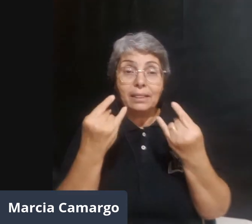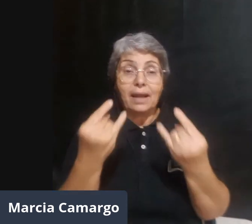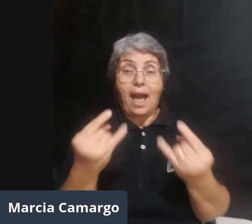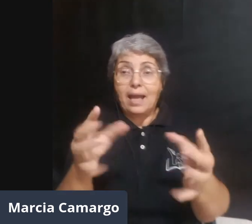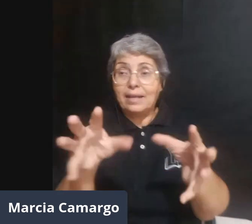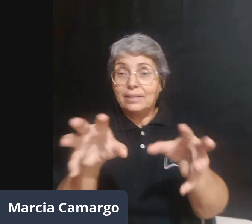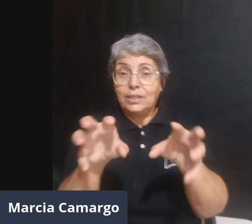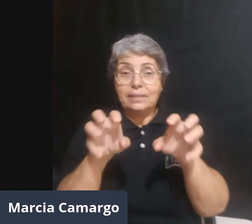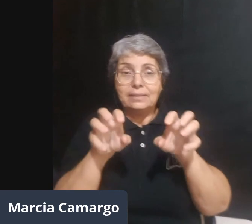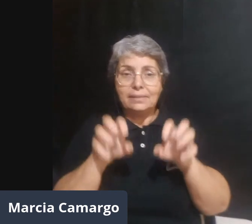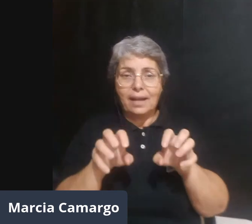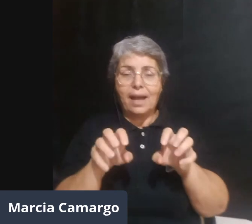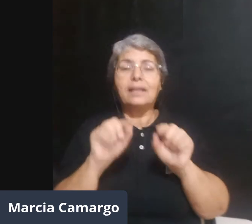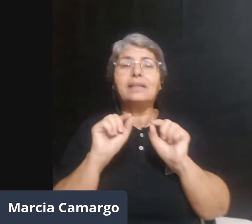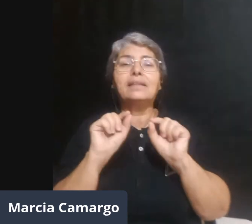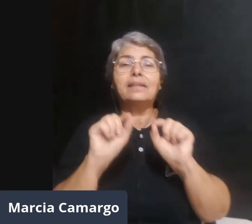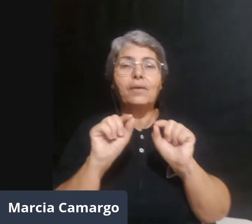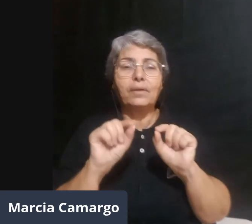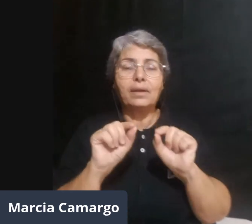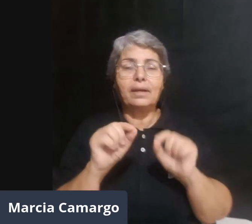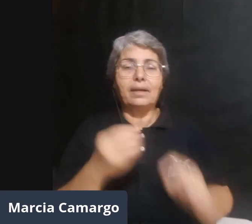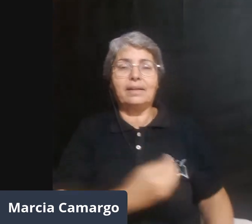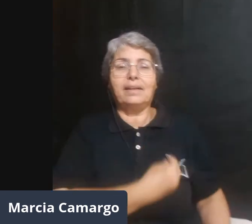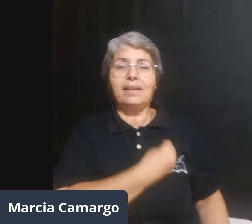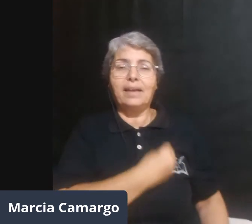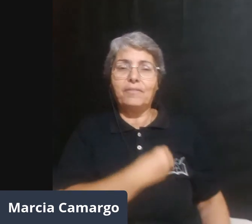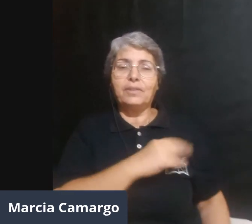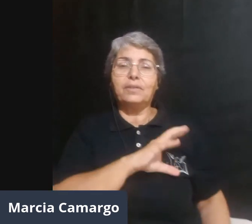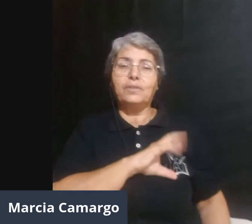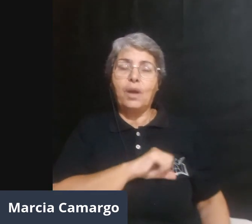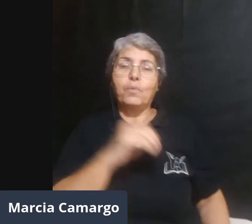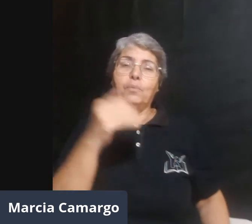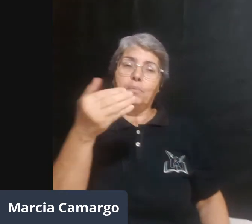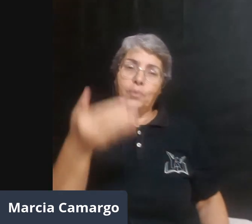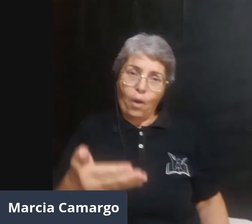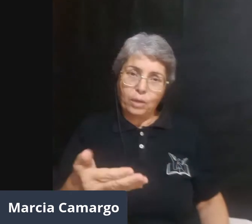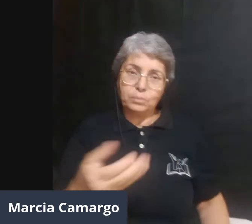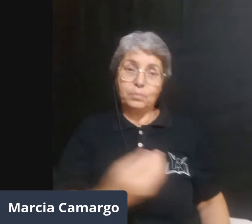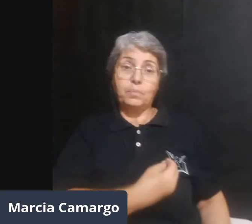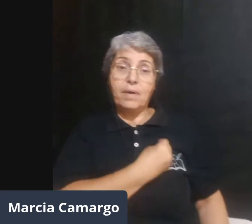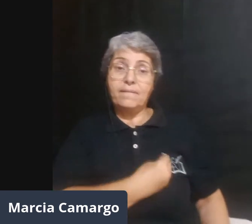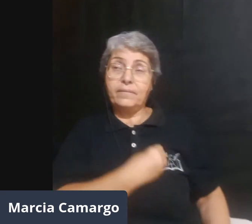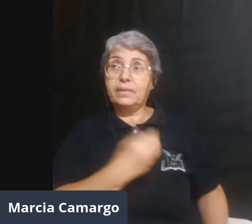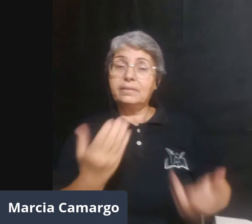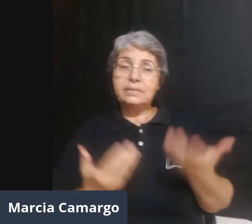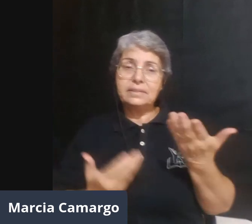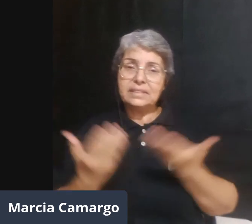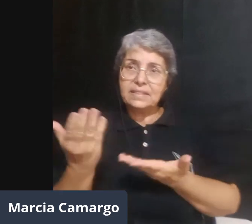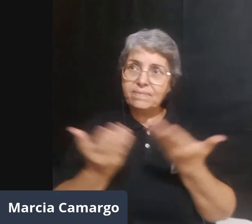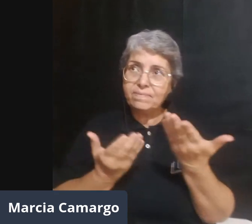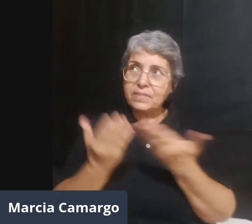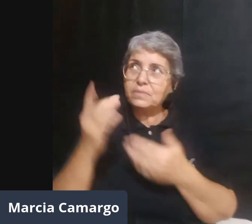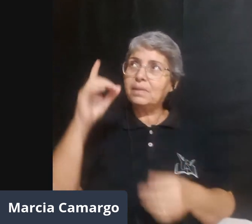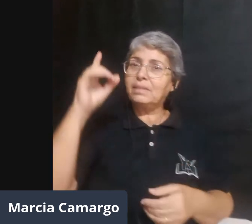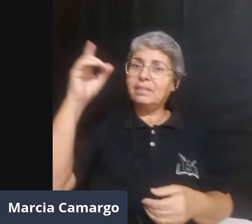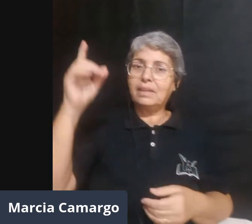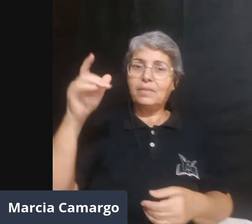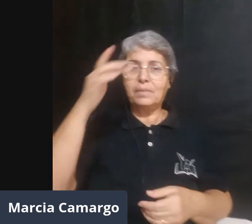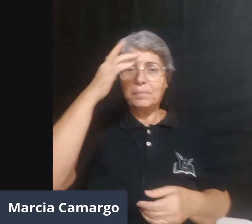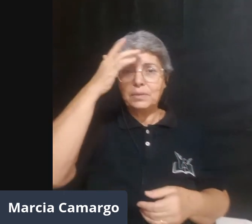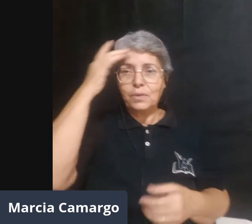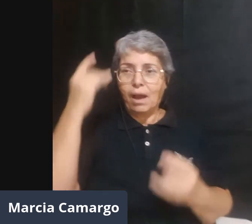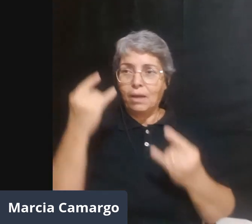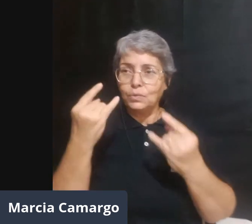de serviço e amor ao próximo. Isso deve ficar bem claro. Se invertermos o processo e colocarmos